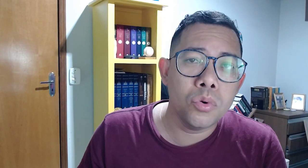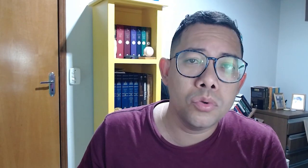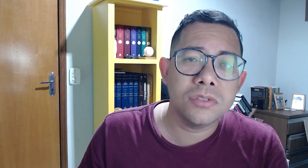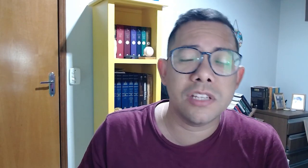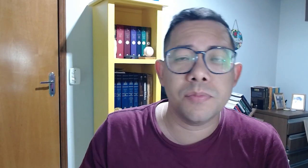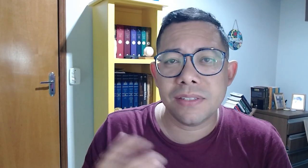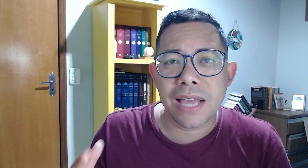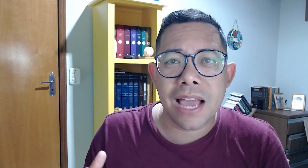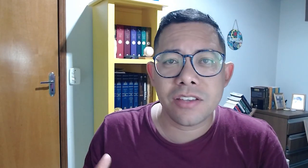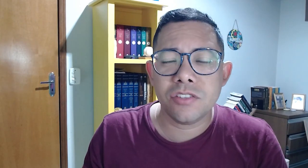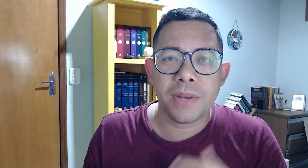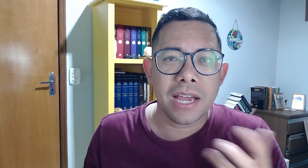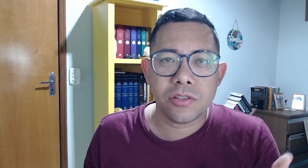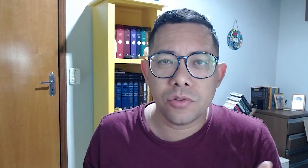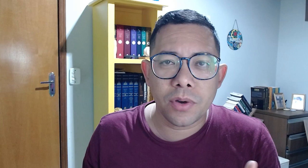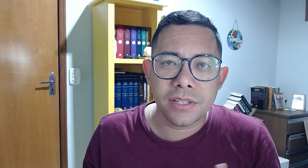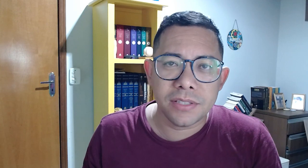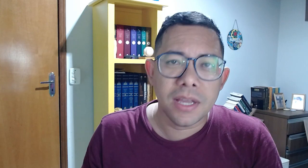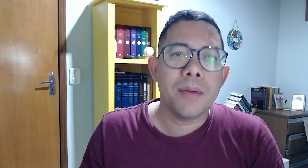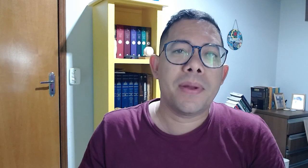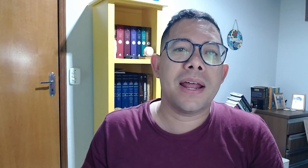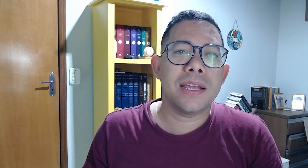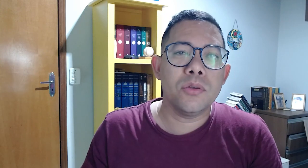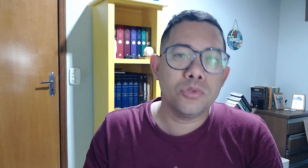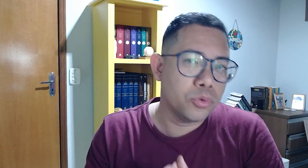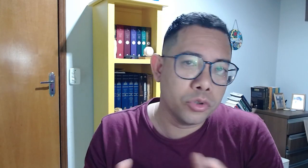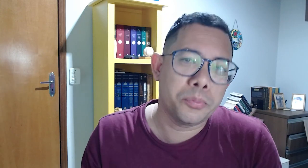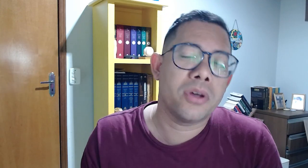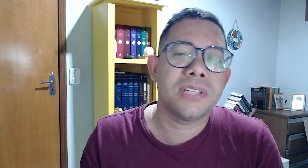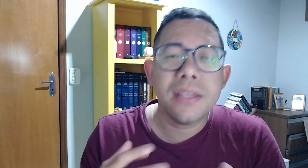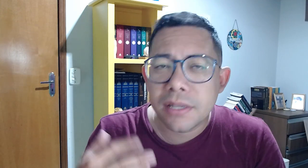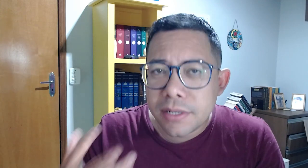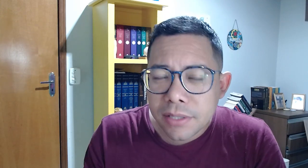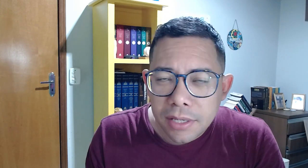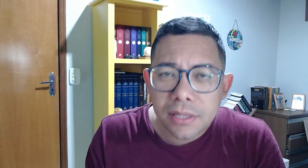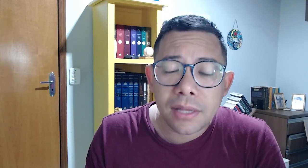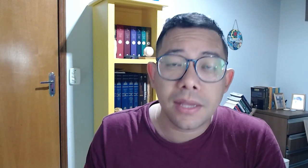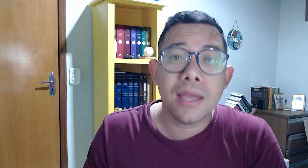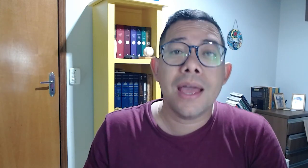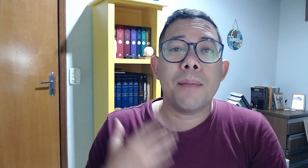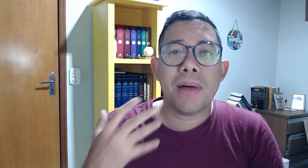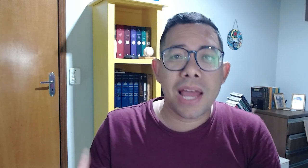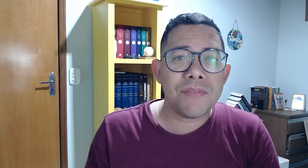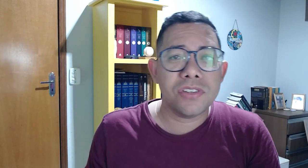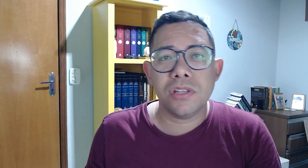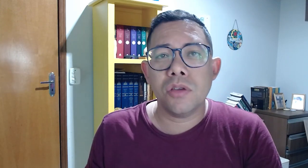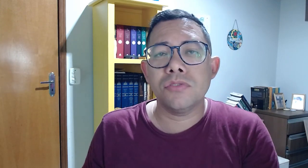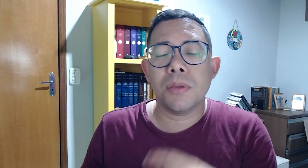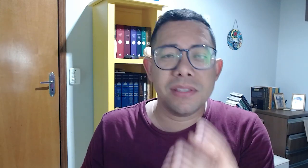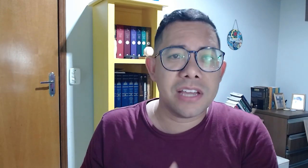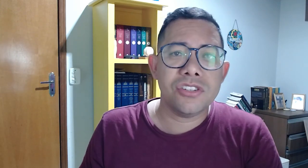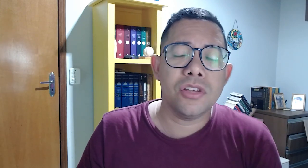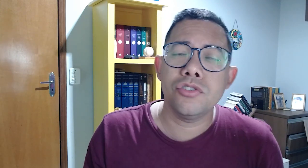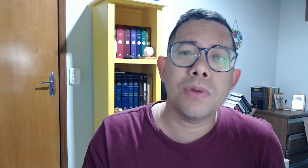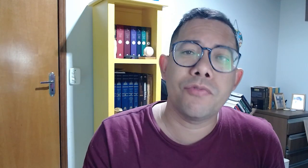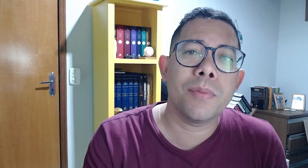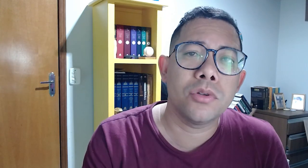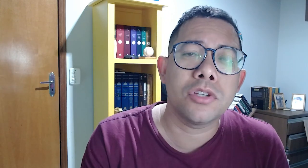cultos, as mensagens, pregações, para que os surdos possam entender a palavra de Deus, a mensagem de Deus de uma forma